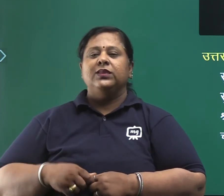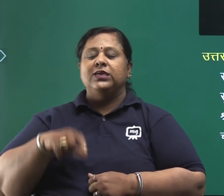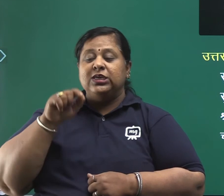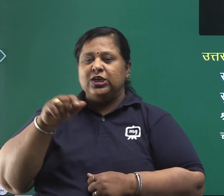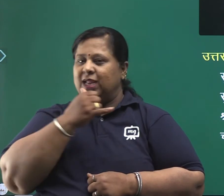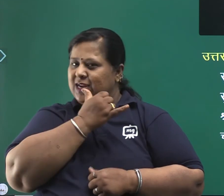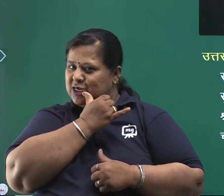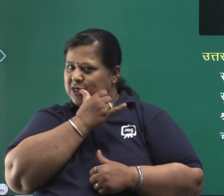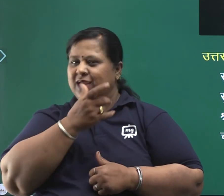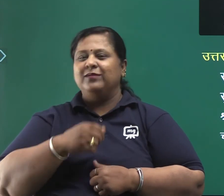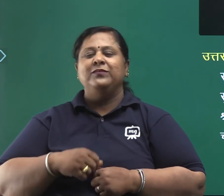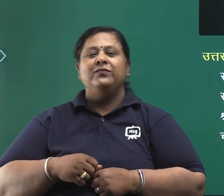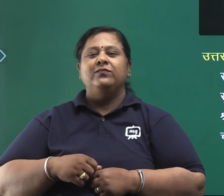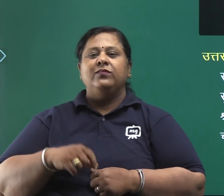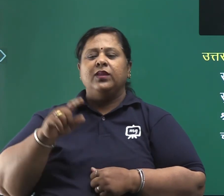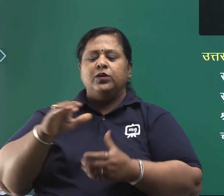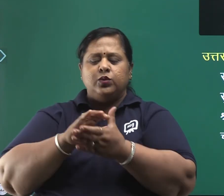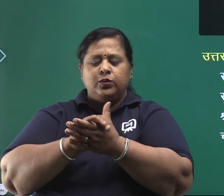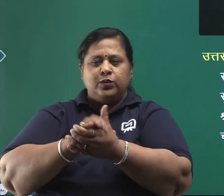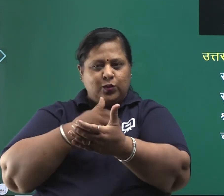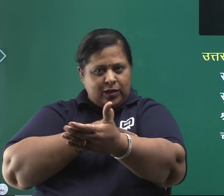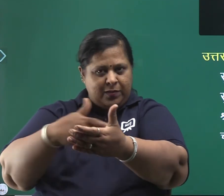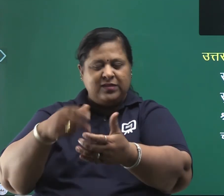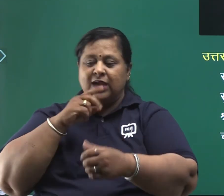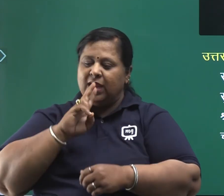श्री कृष्ण ने सुदामा से कहे,